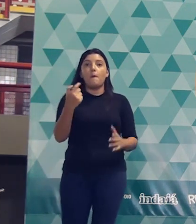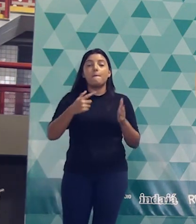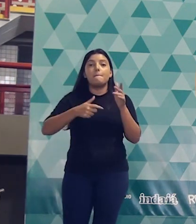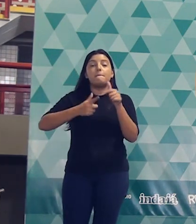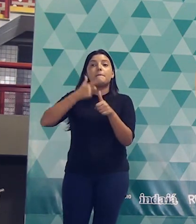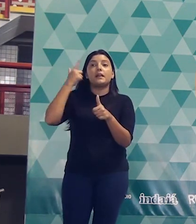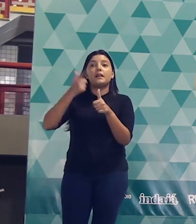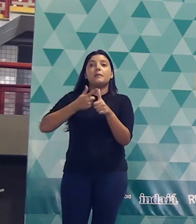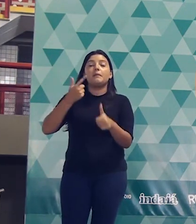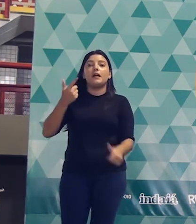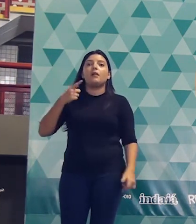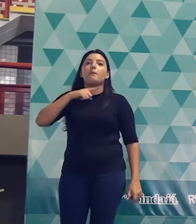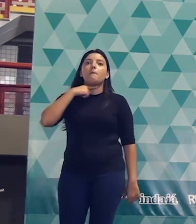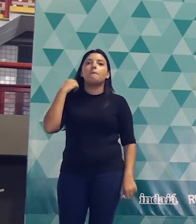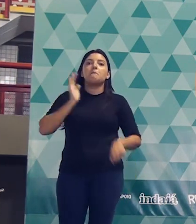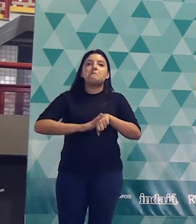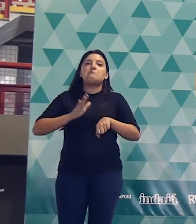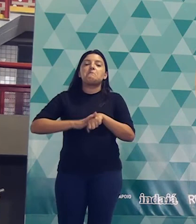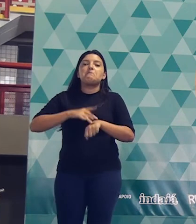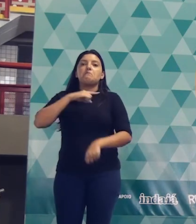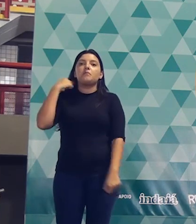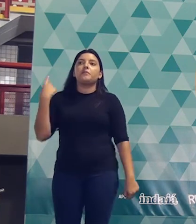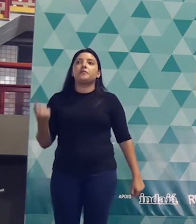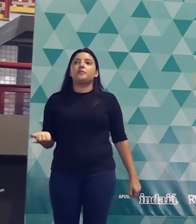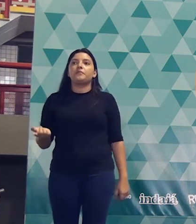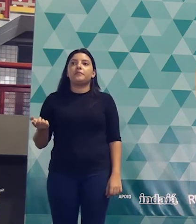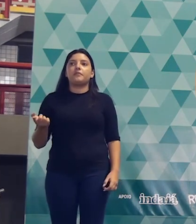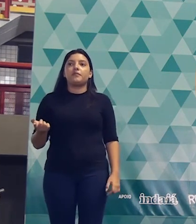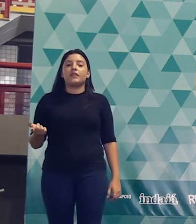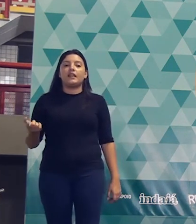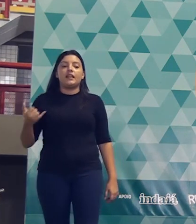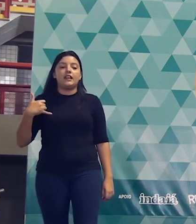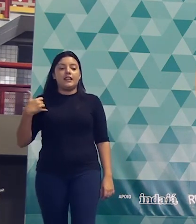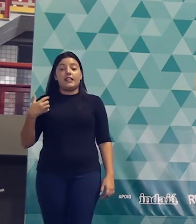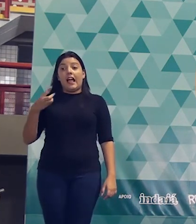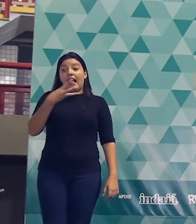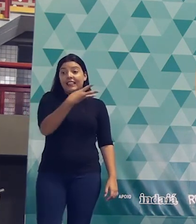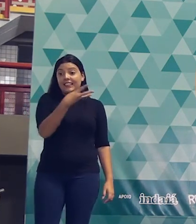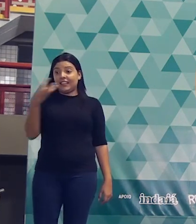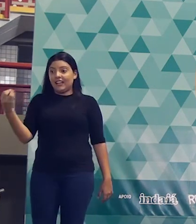E aos 30 anos de idade, ela levou um fora do Fernando Pessoa, lá em Lisboa.